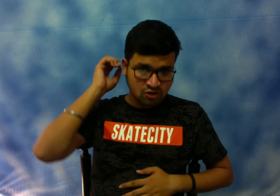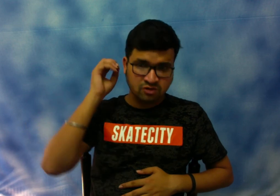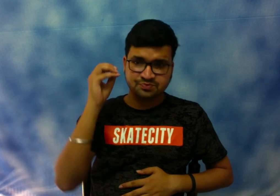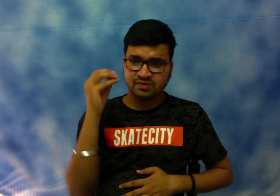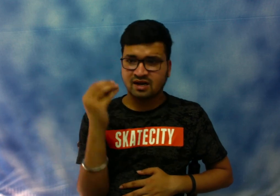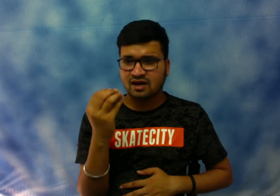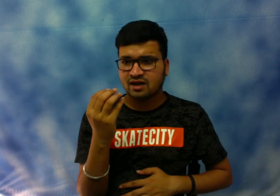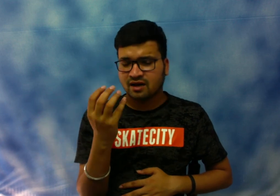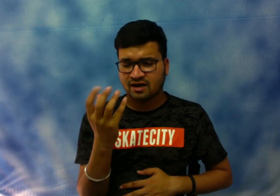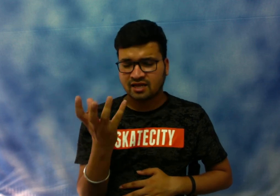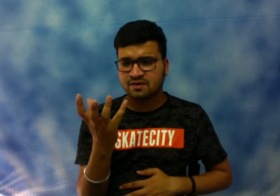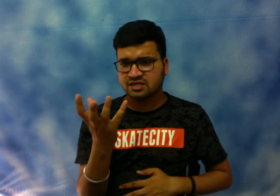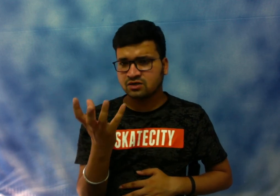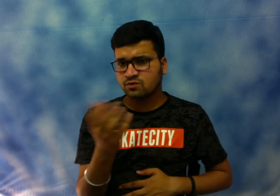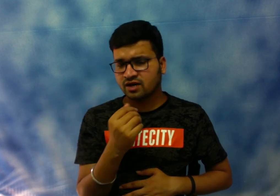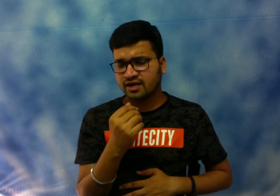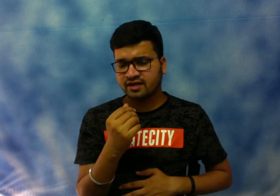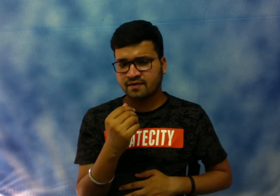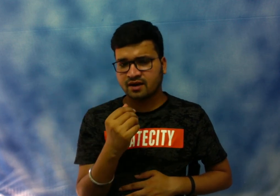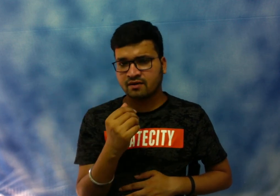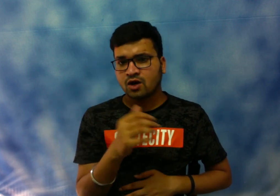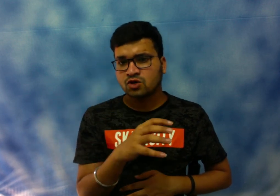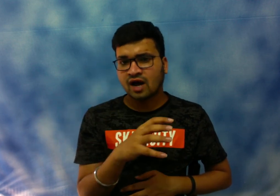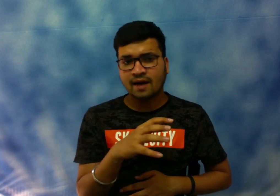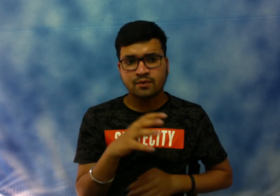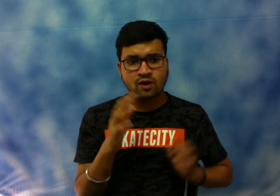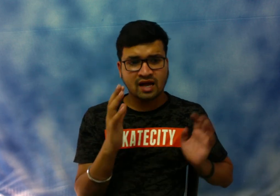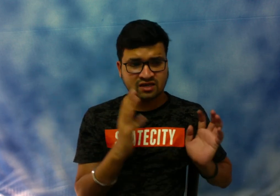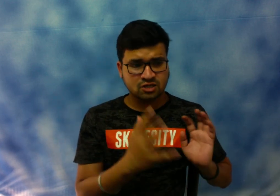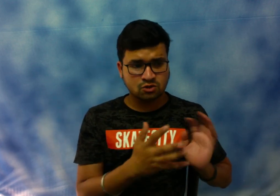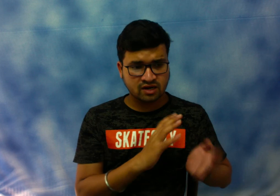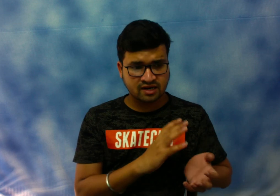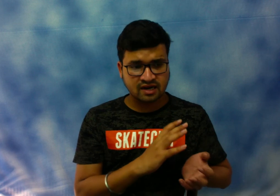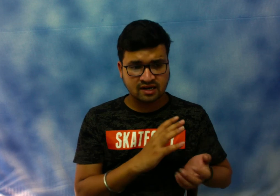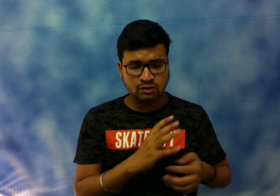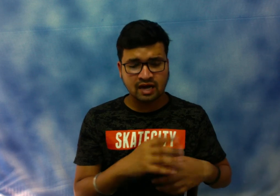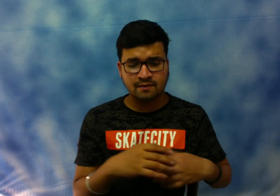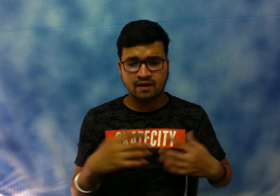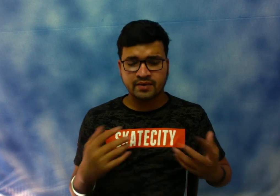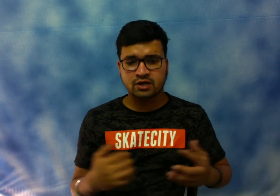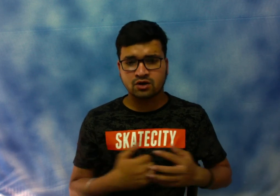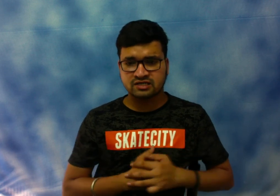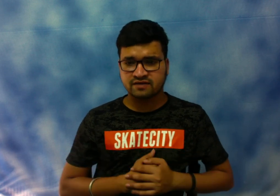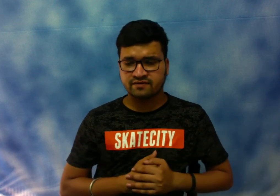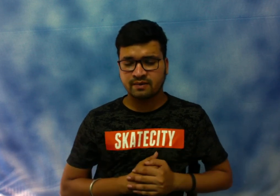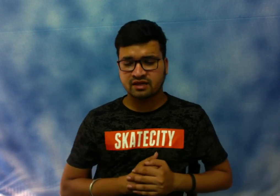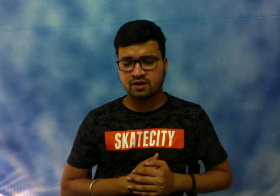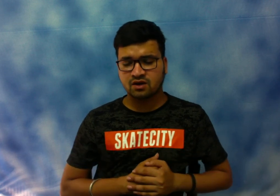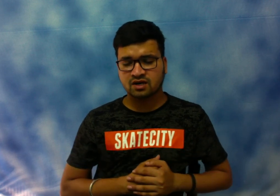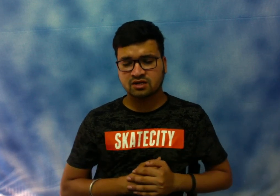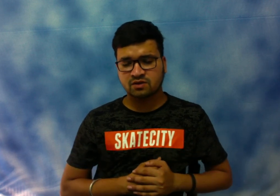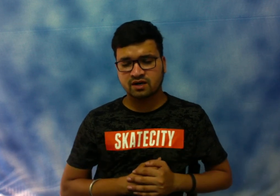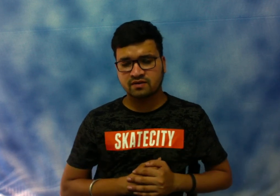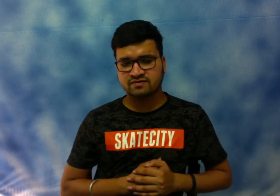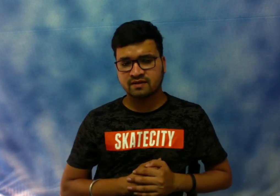जो अनाथ बच्चे होते हैं वो रहते हैं, मतलब तो आपको ऐसी चीजों को इकट्ठा करते हैं, क्योंकि आप अमीर और अच्छे फैमिली से बिलोंग करते हो, मतलब रिच फैमिली,